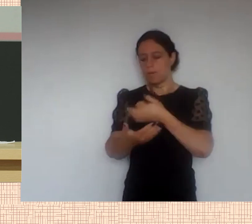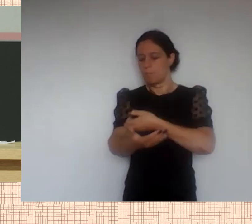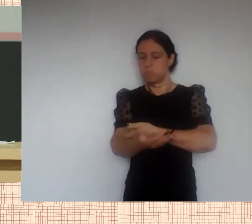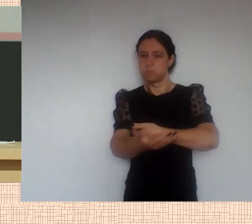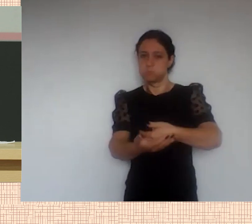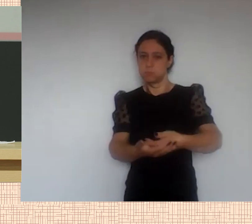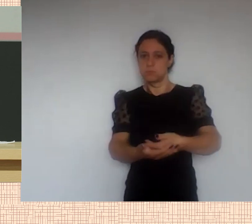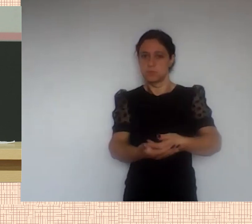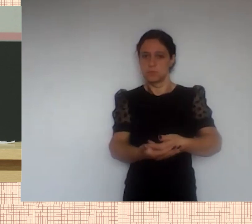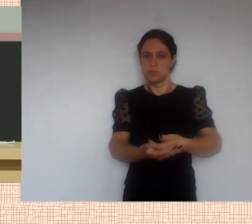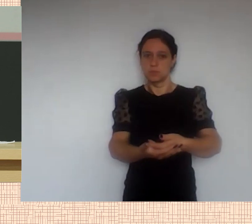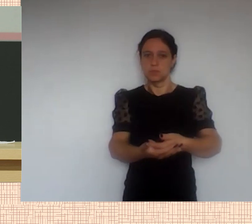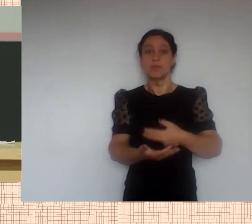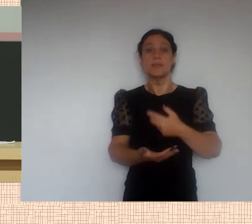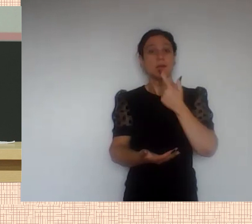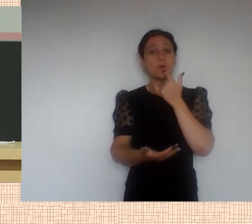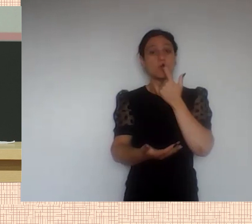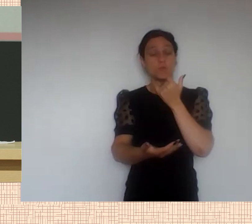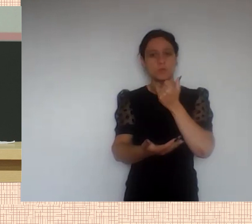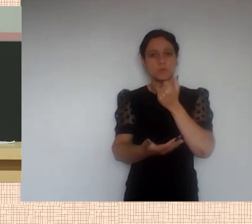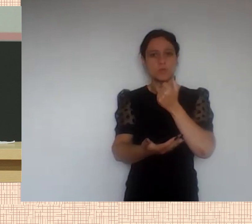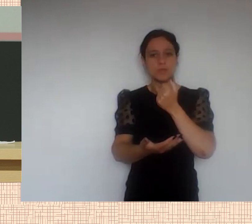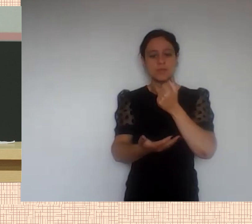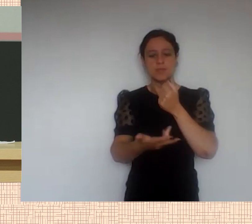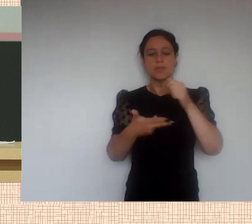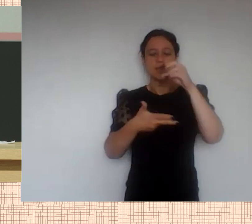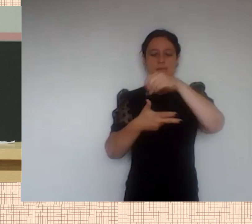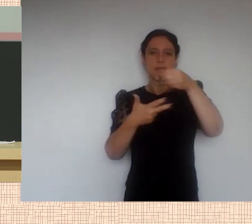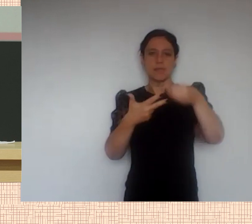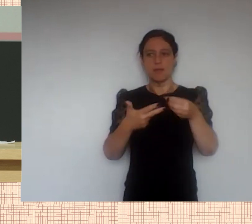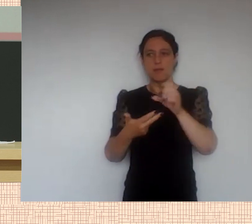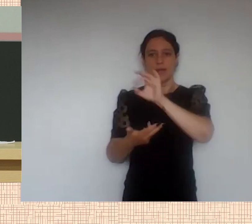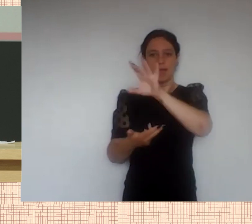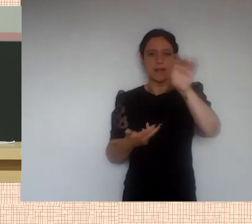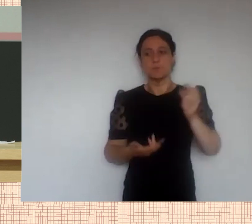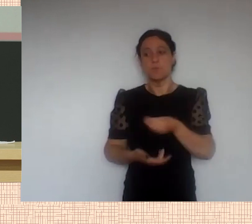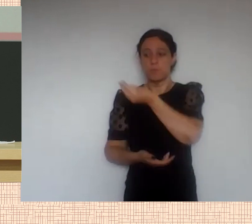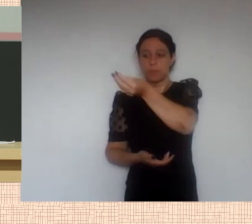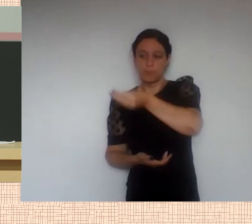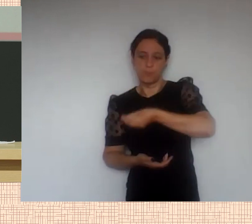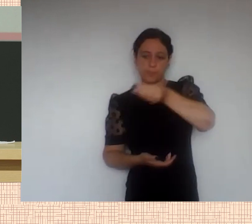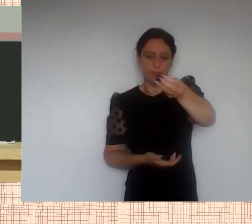sanguínea, como veículo, vai entregando para cada célula. Sabia disso ou não?